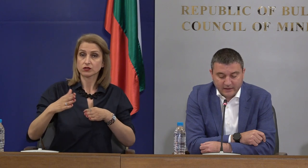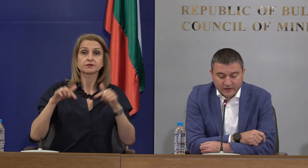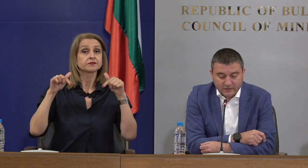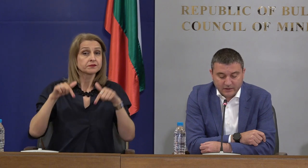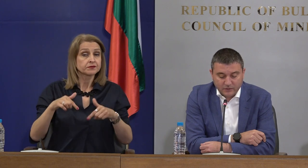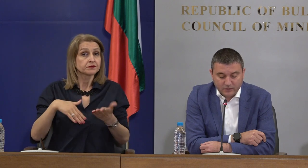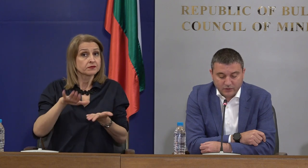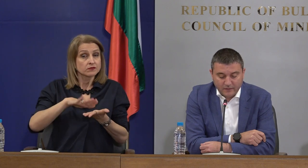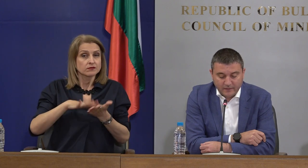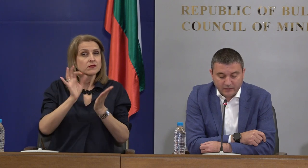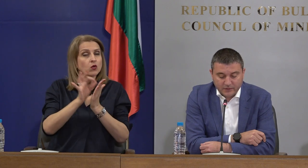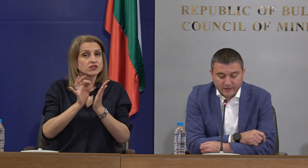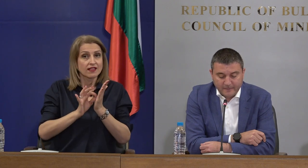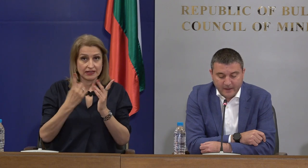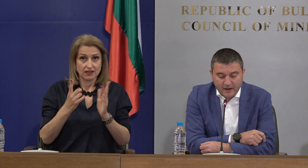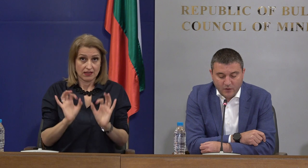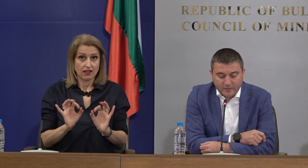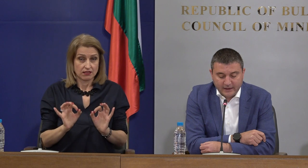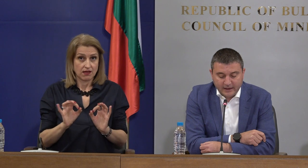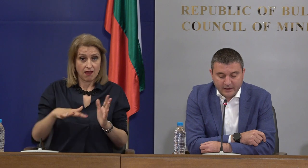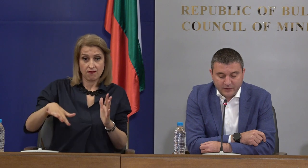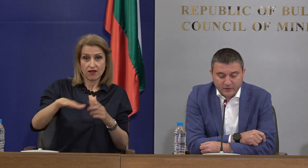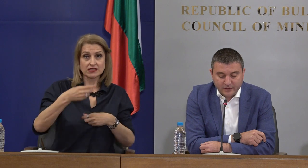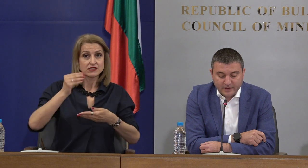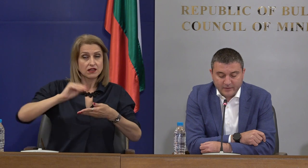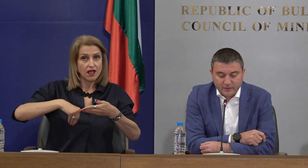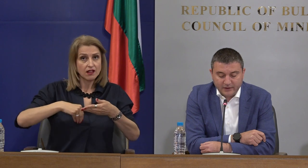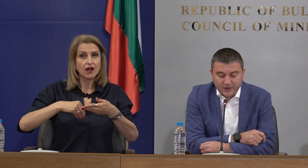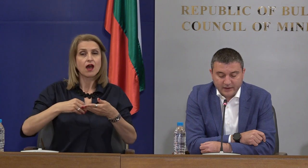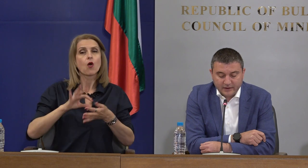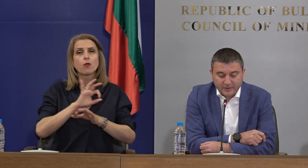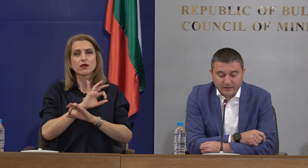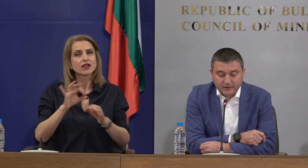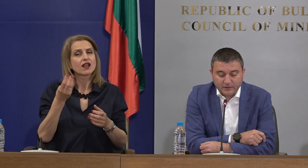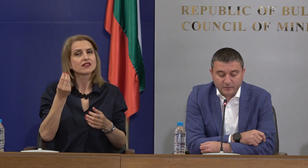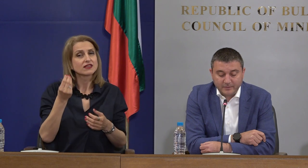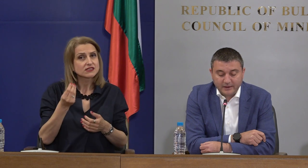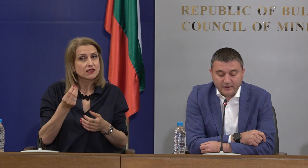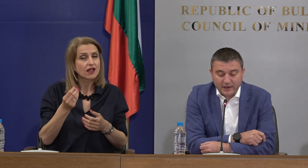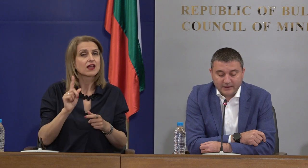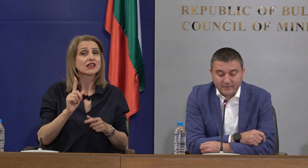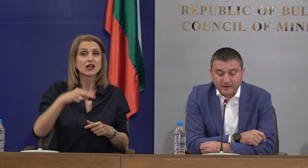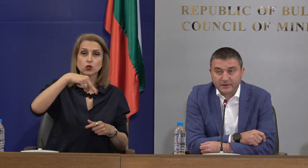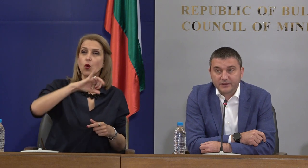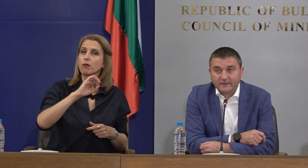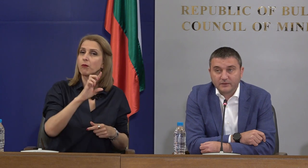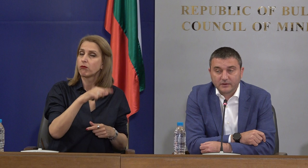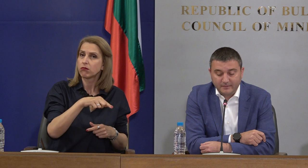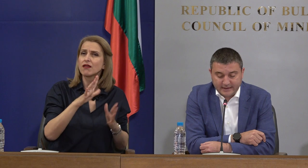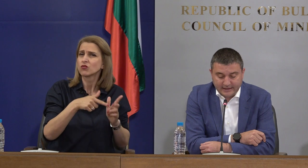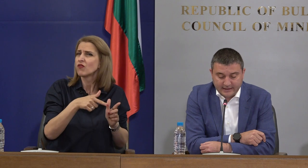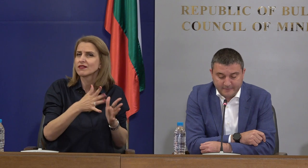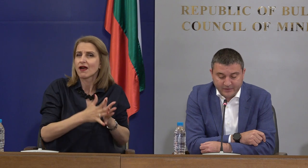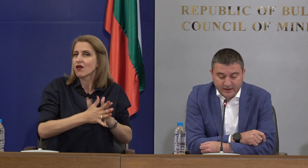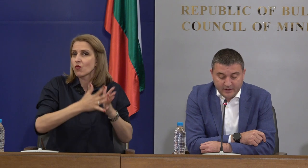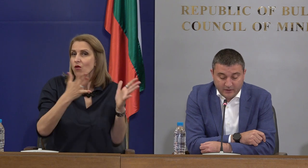на една такава сделка като основен фактор за определяне на емисионната цена при увеличение на капитала, тъй като ПИП е най-голямата банка, притежавана от